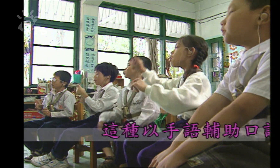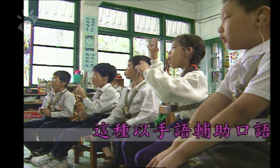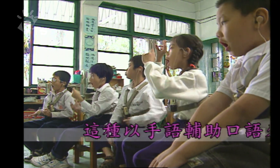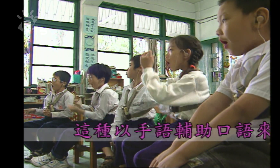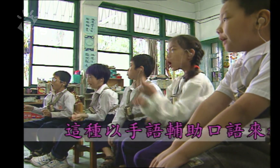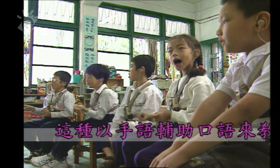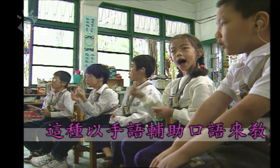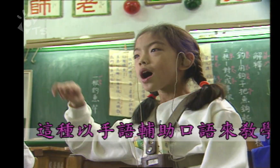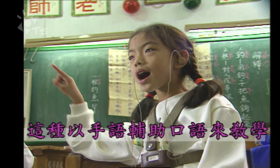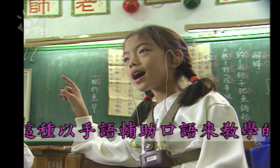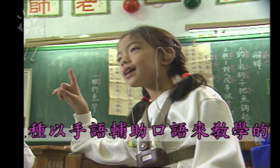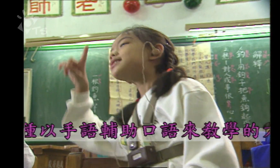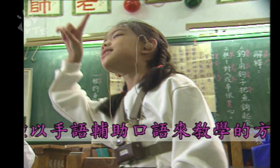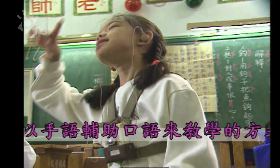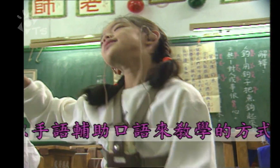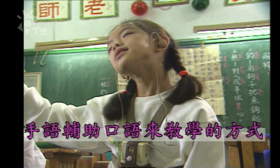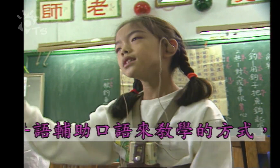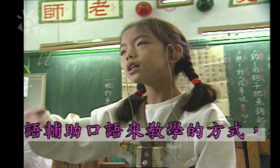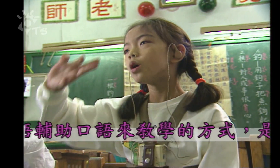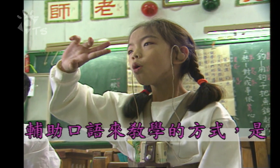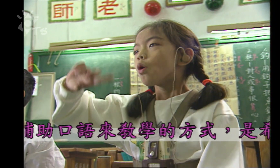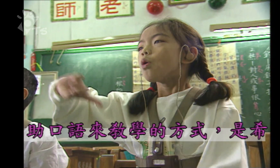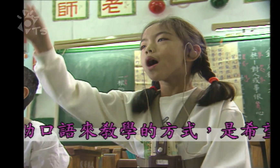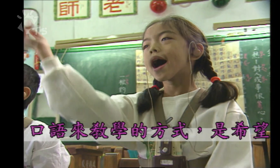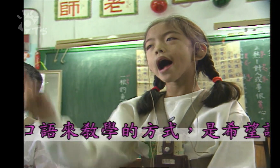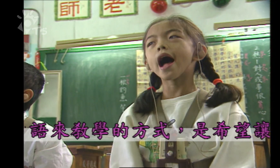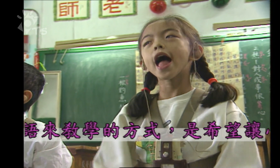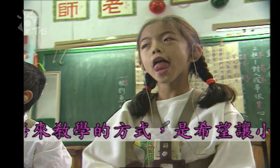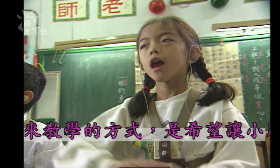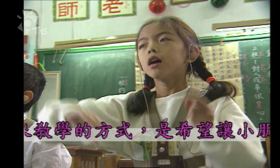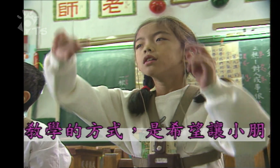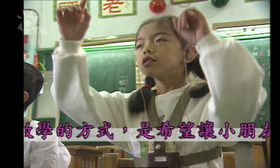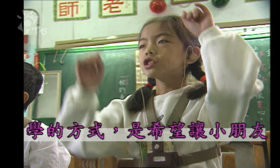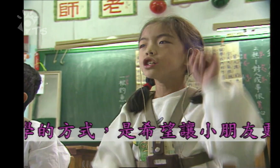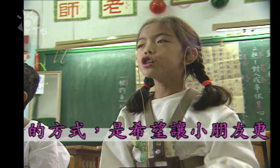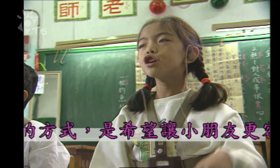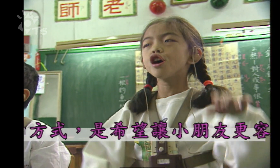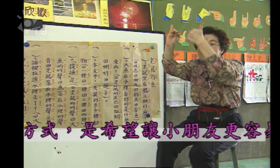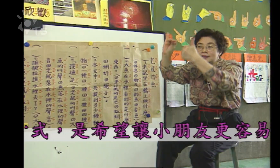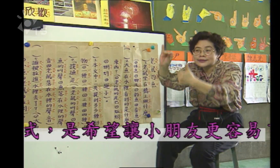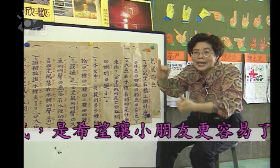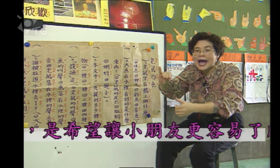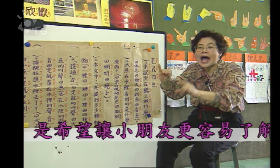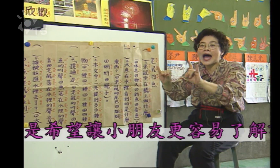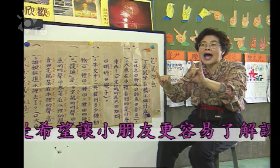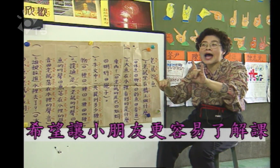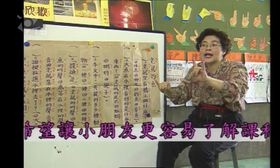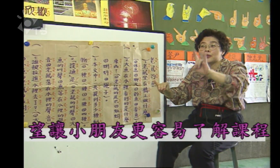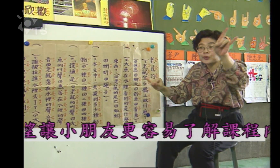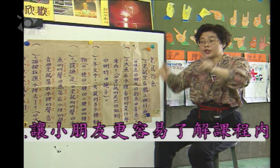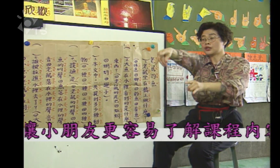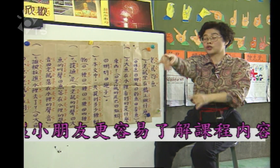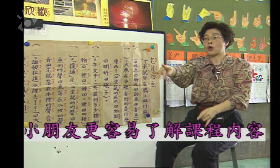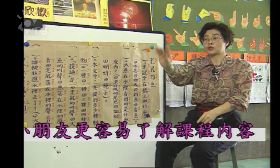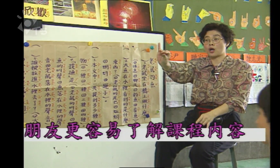鼠以为是大鱼，手手